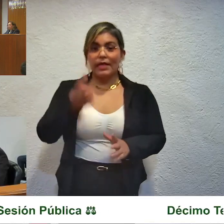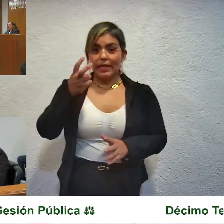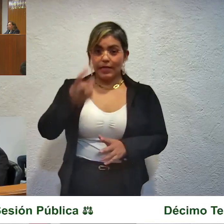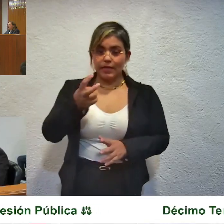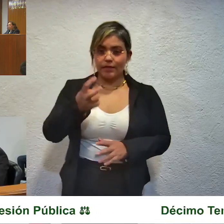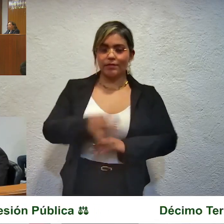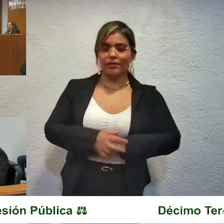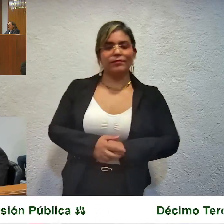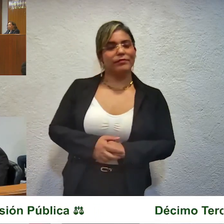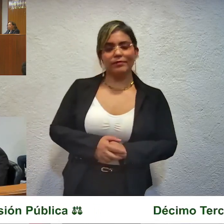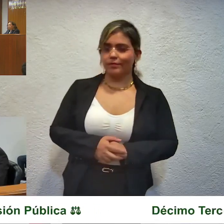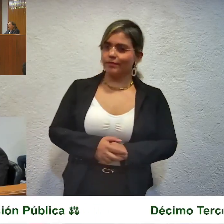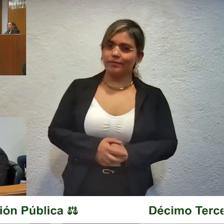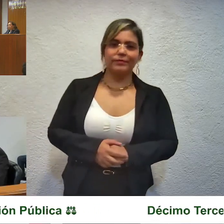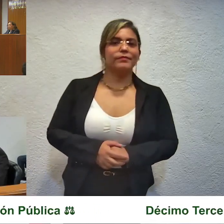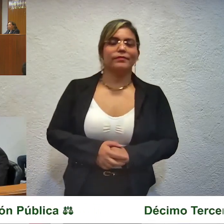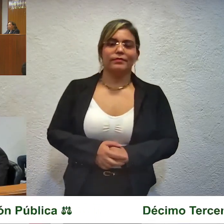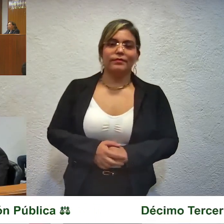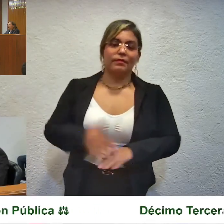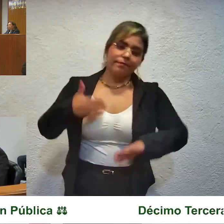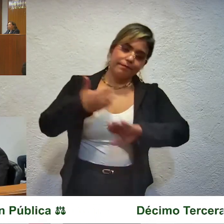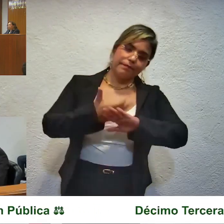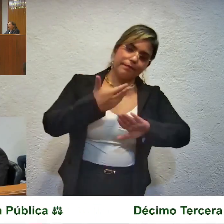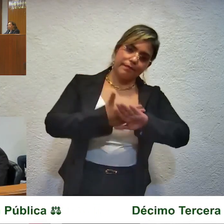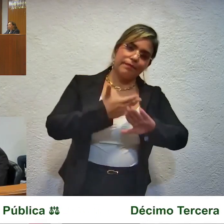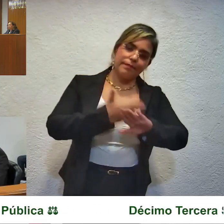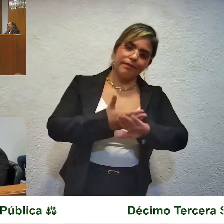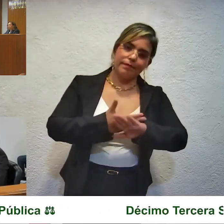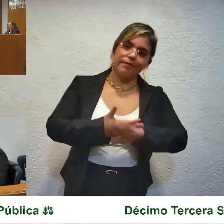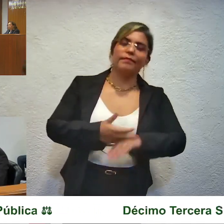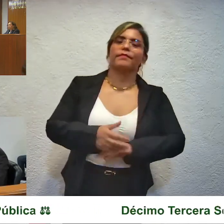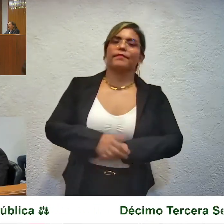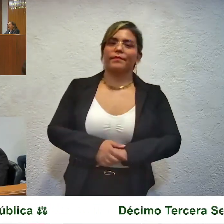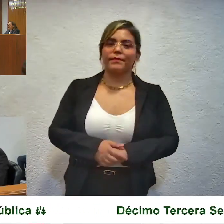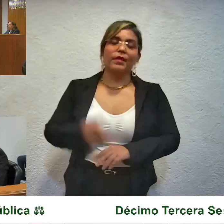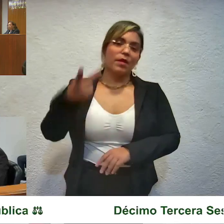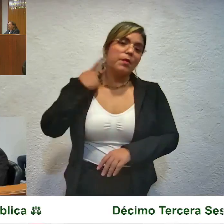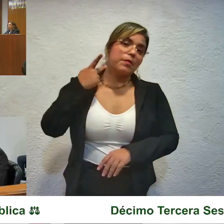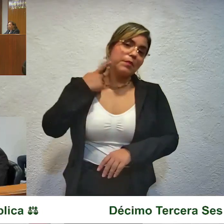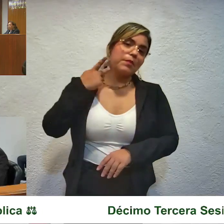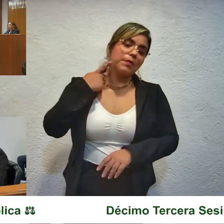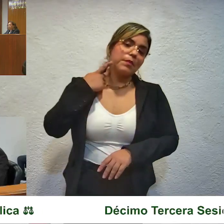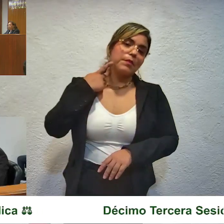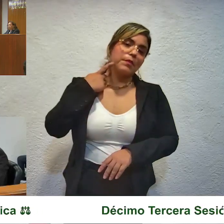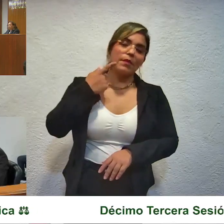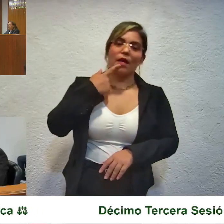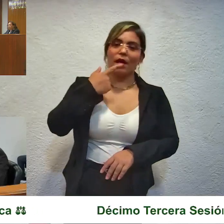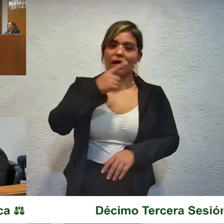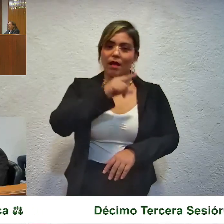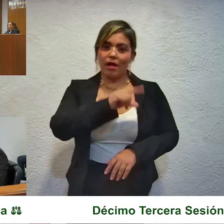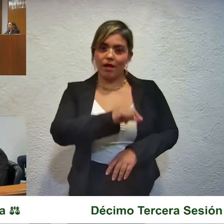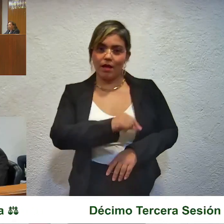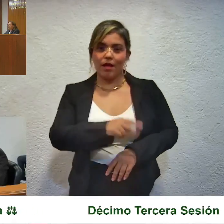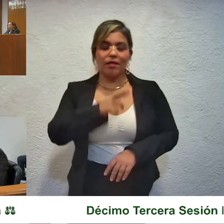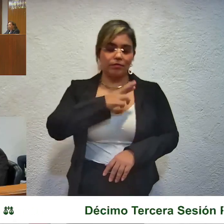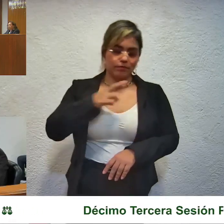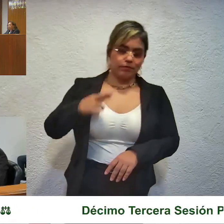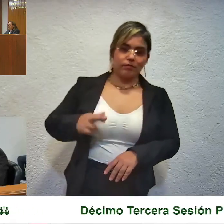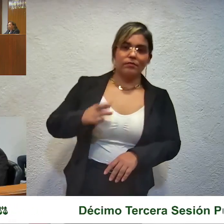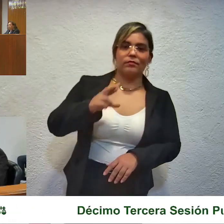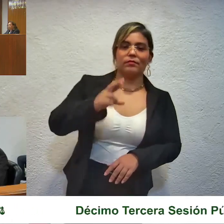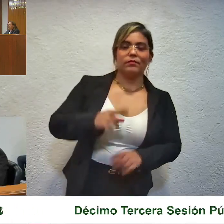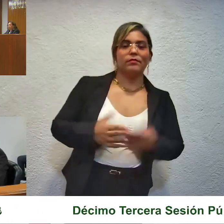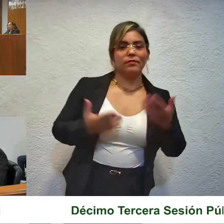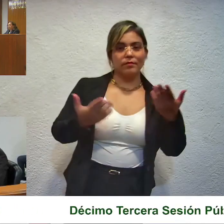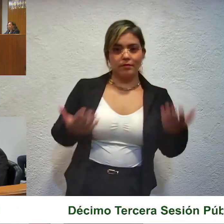cargo implican vulneración al principio democrático, al pluralismo político y al derecho de representación efectiva de la ciudadanía.